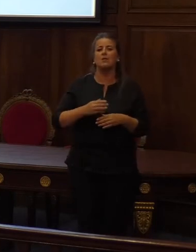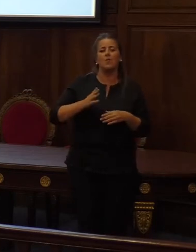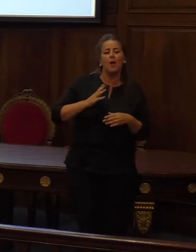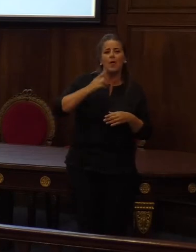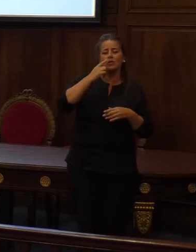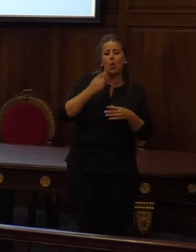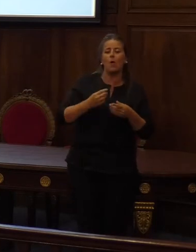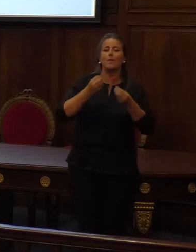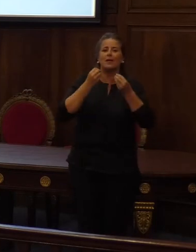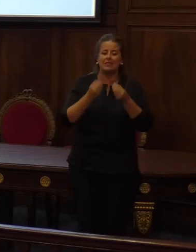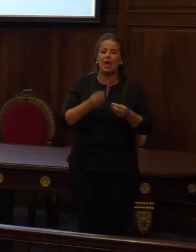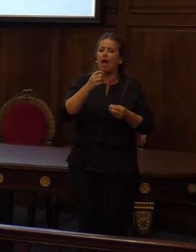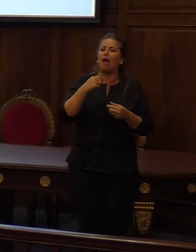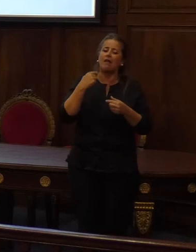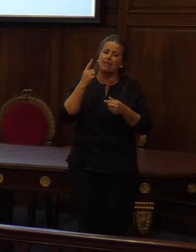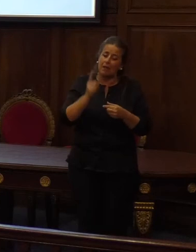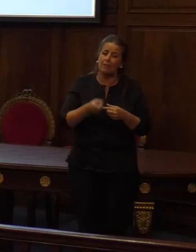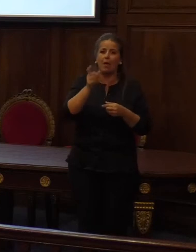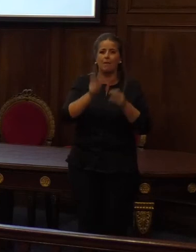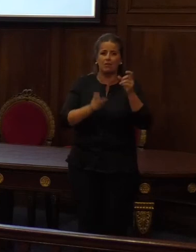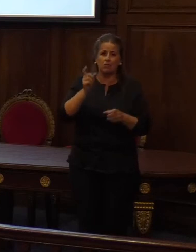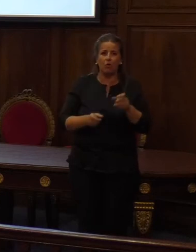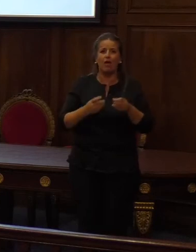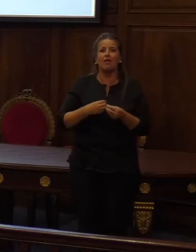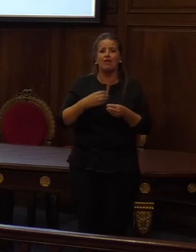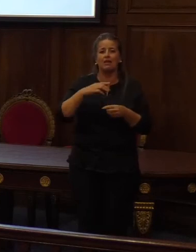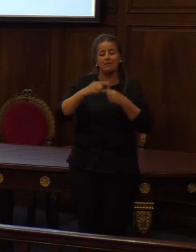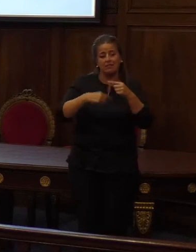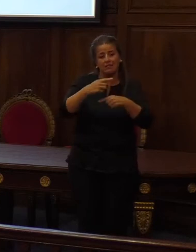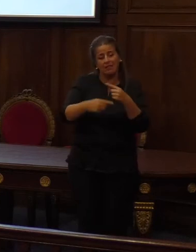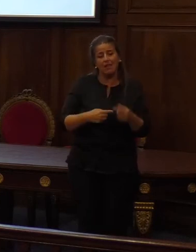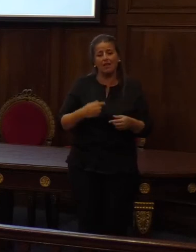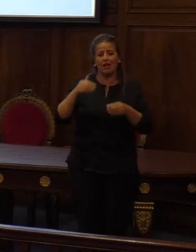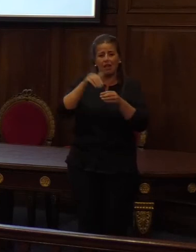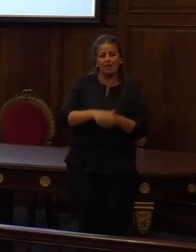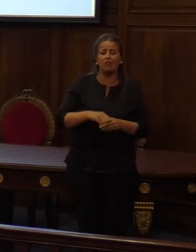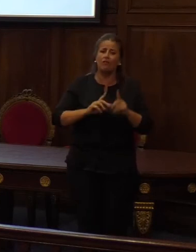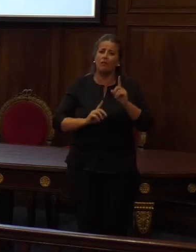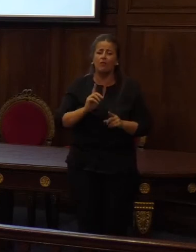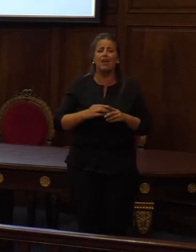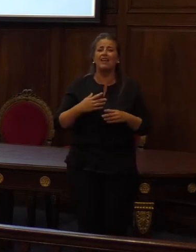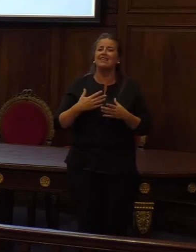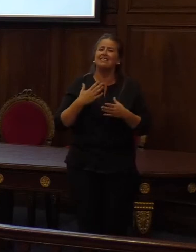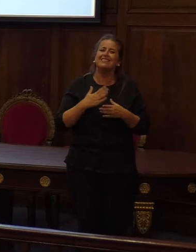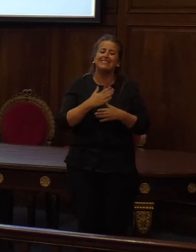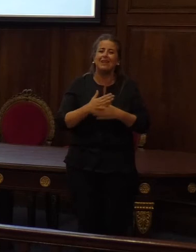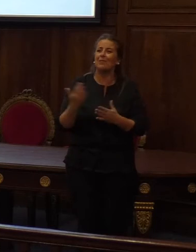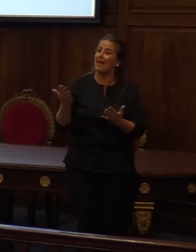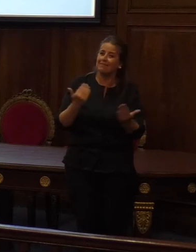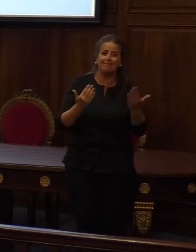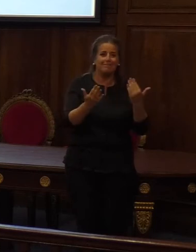que siguen perteneciendo a la facultad y que cada vez que se los convoca está para celebrar, para